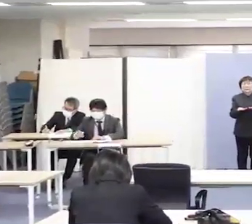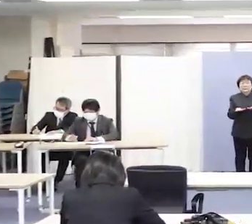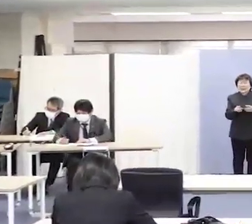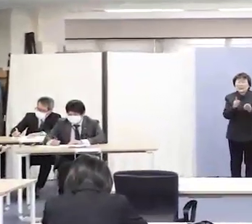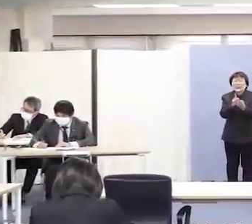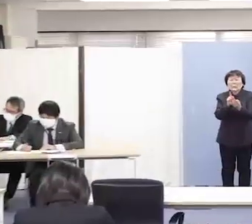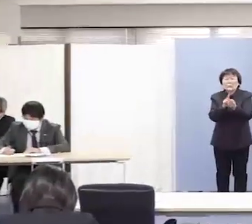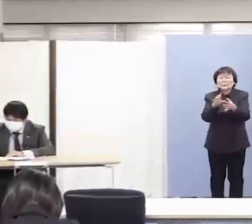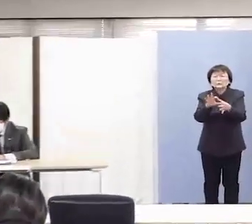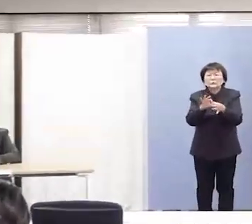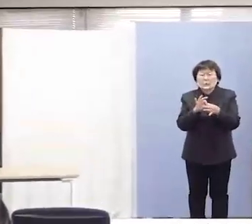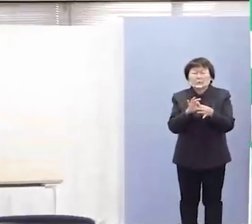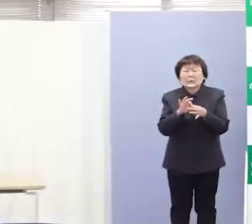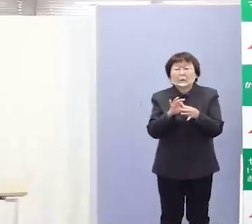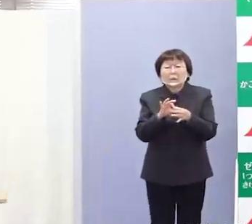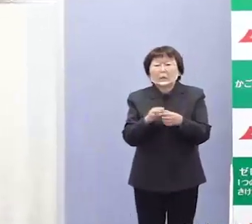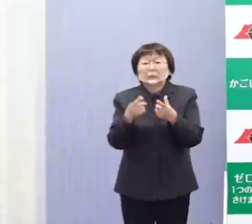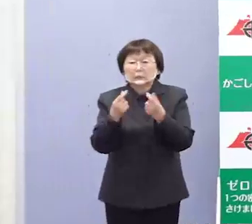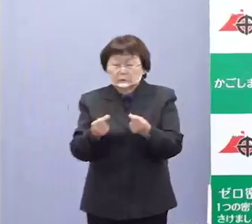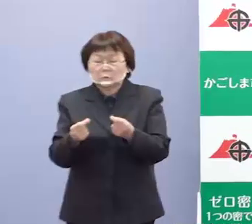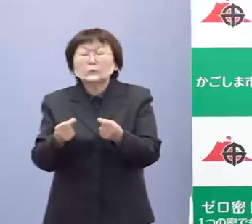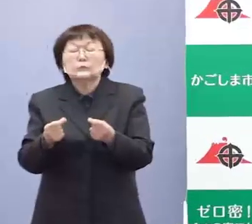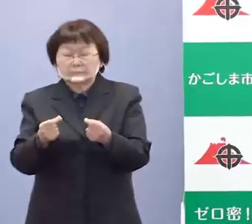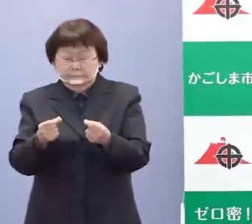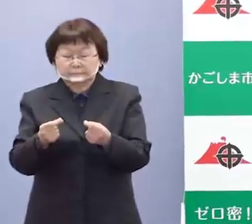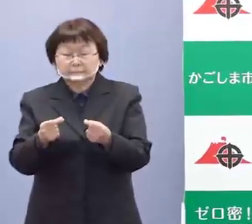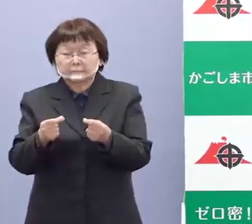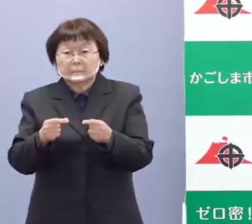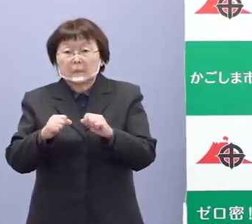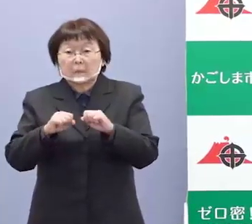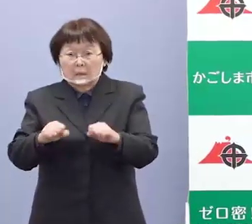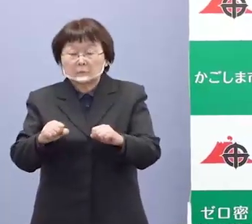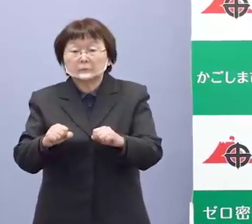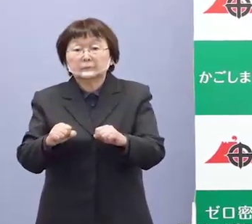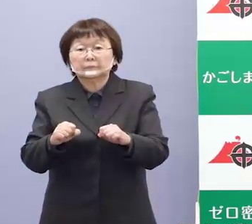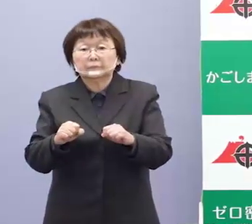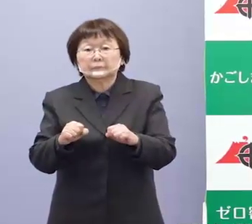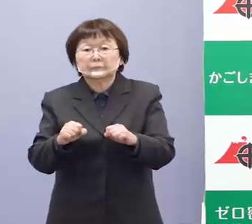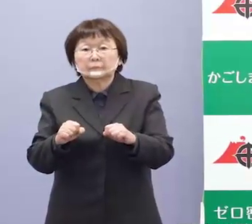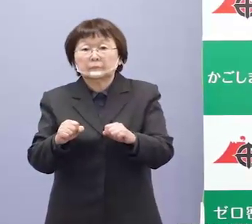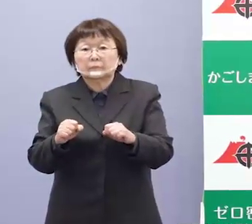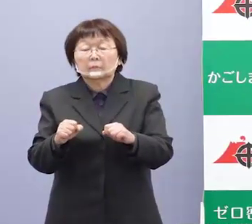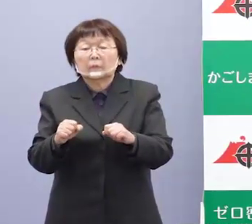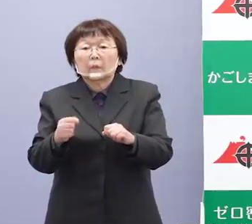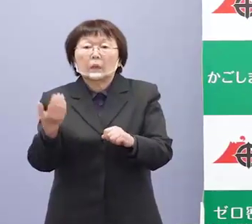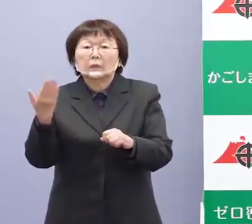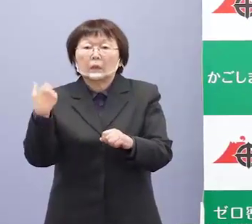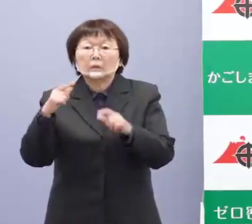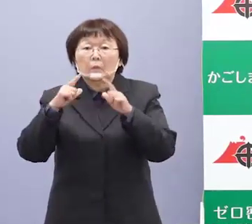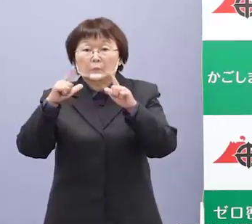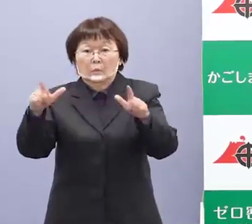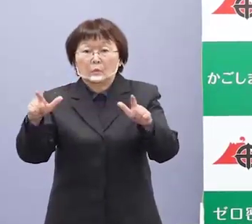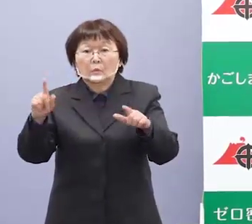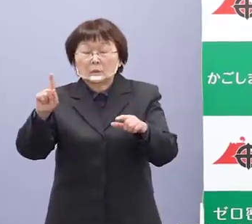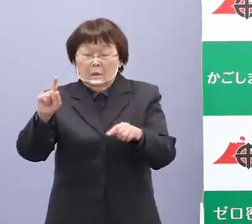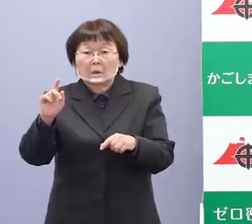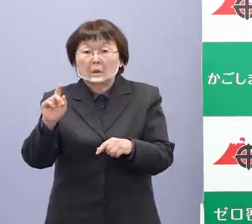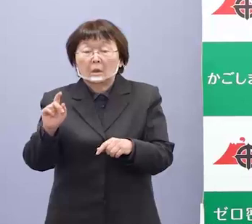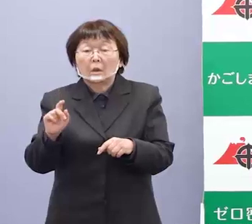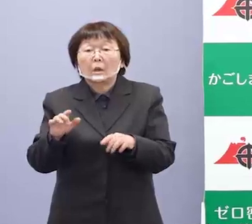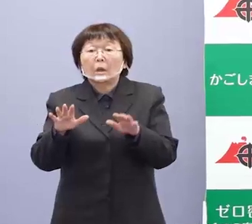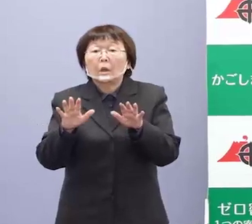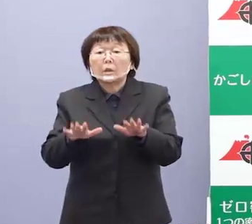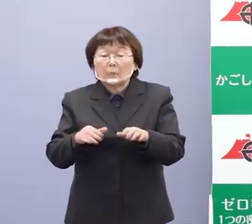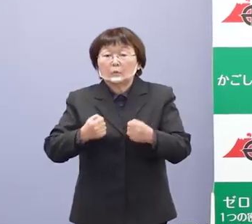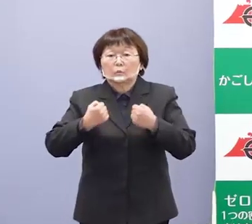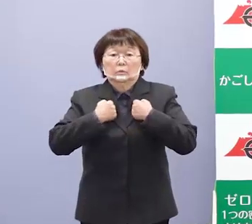対応についてしっかりと運用していくことが大事だと思っています。合わせて先ほど発表しました今度の訓